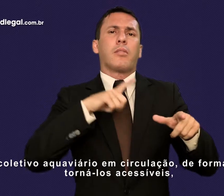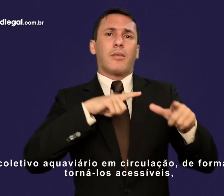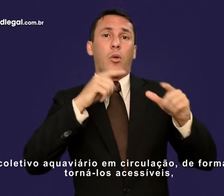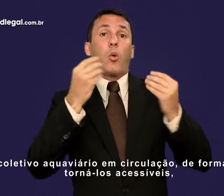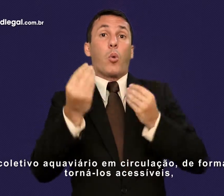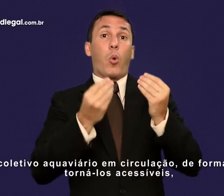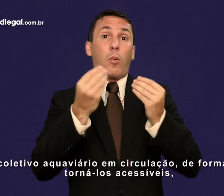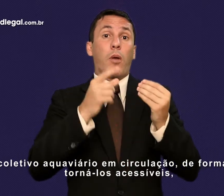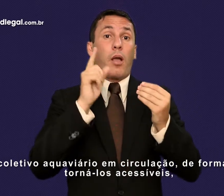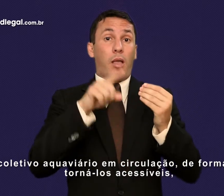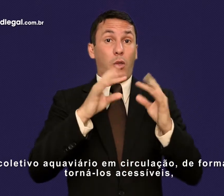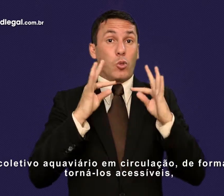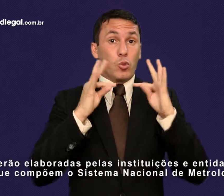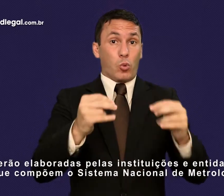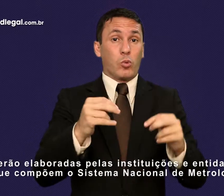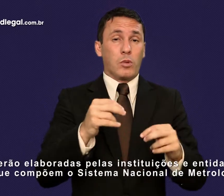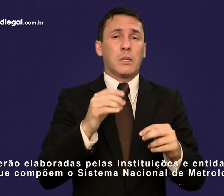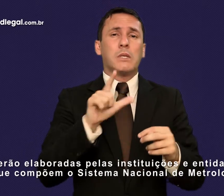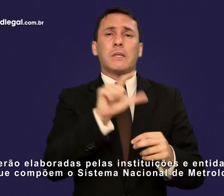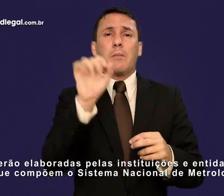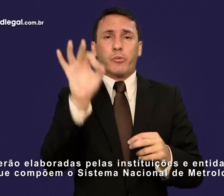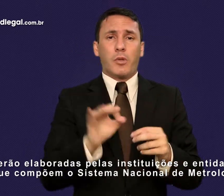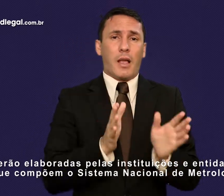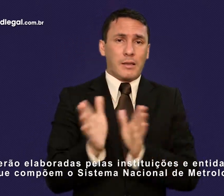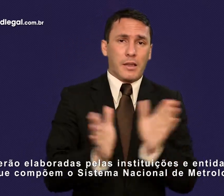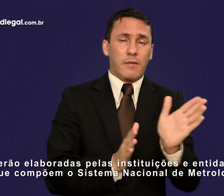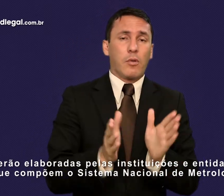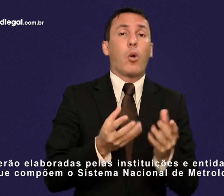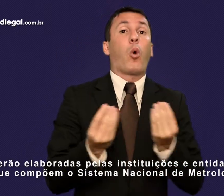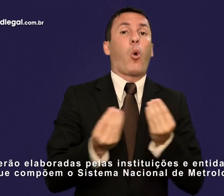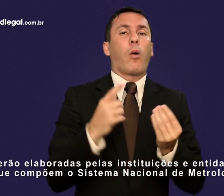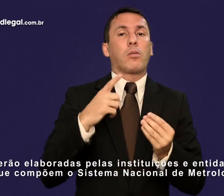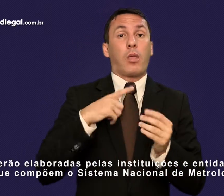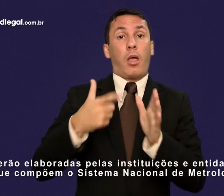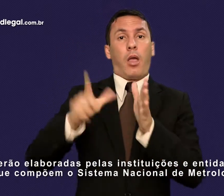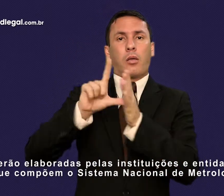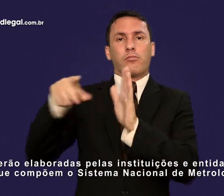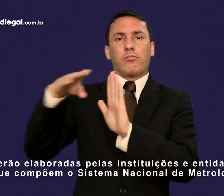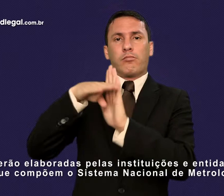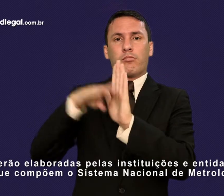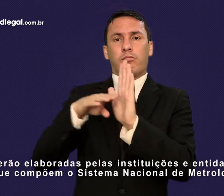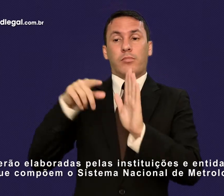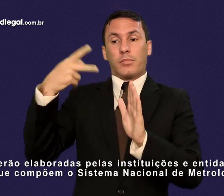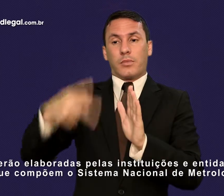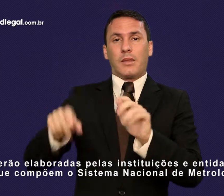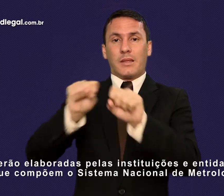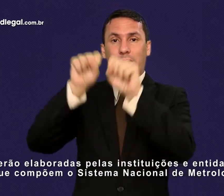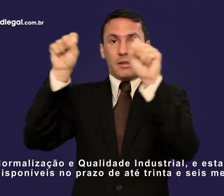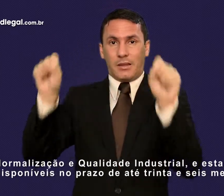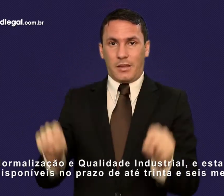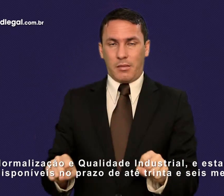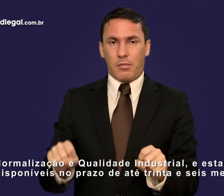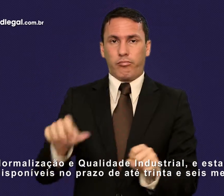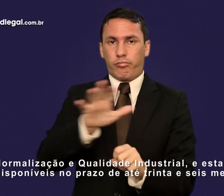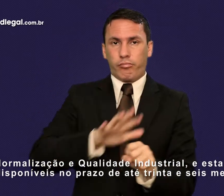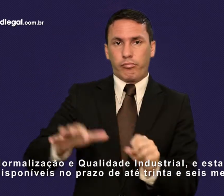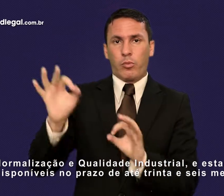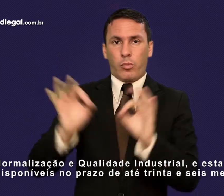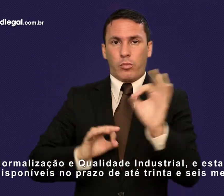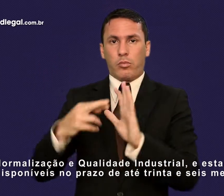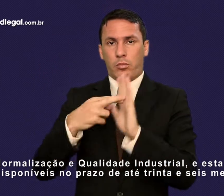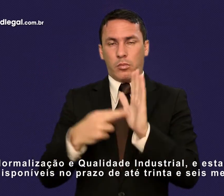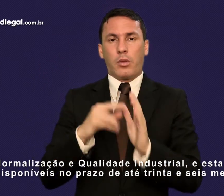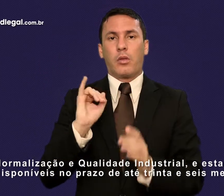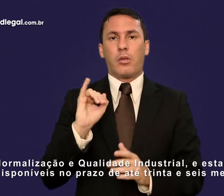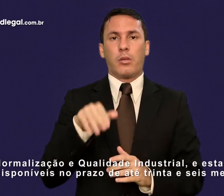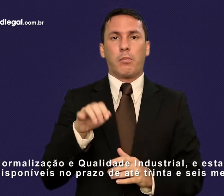de forma a torná-los acessíveis, serão elaboradas pelas instituições e entidades que compõem o Sistema Nacional de Metrologia, Normalização e